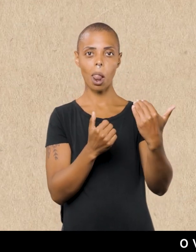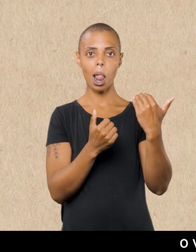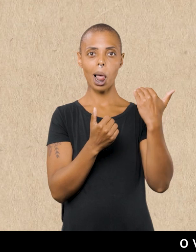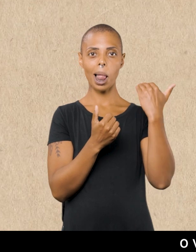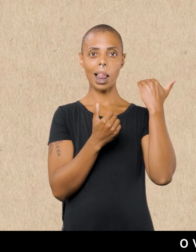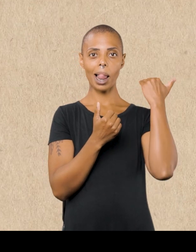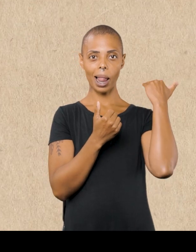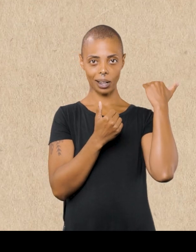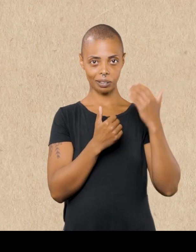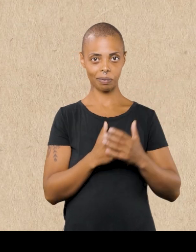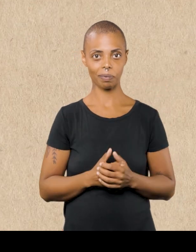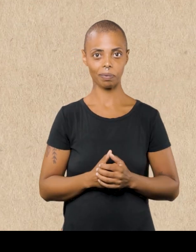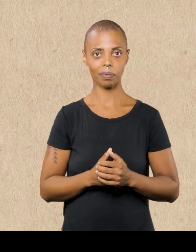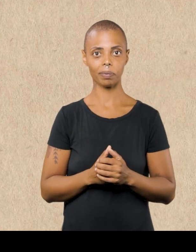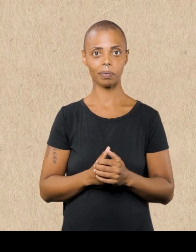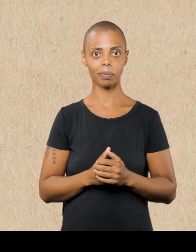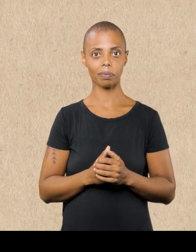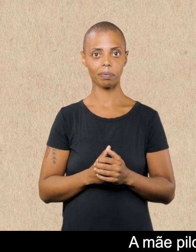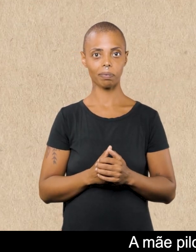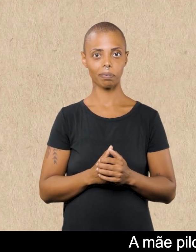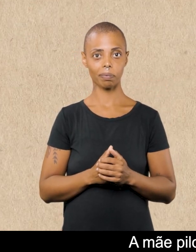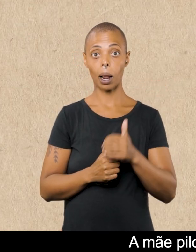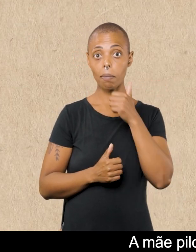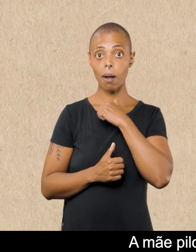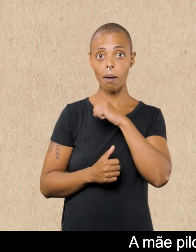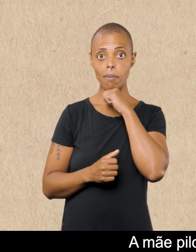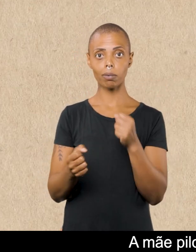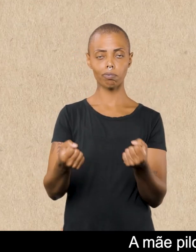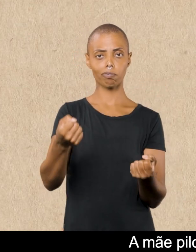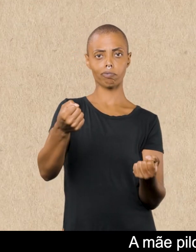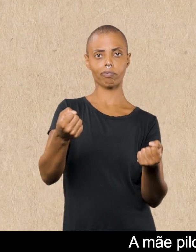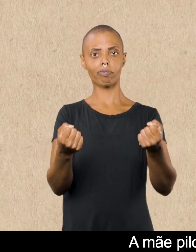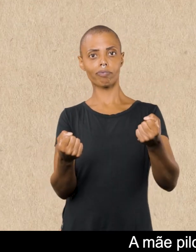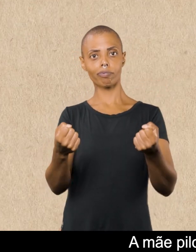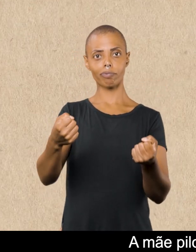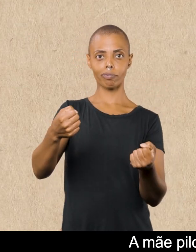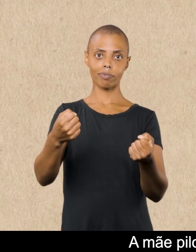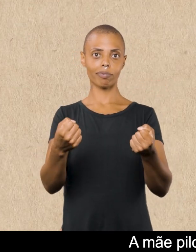observasse passar à sua frente o veículo que vem da esquerda para a direita.